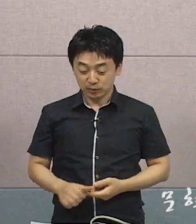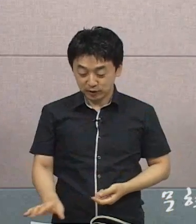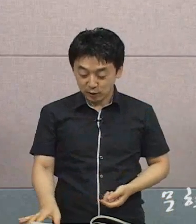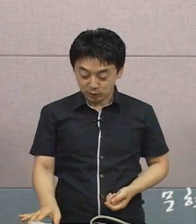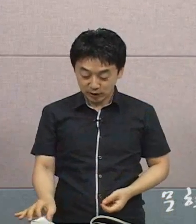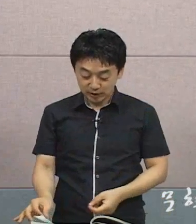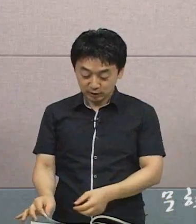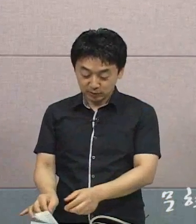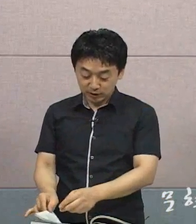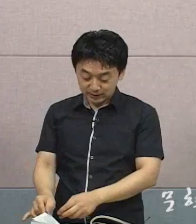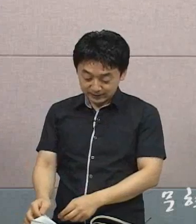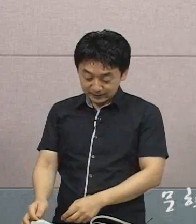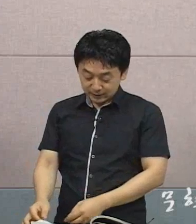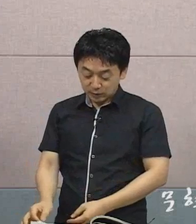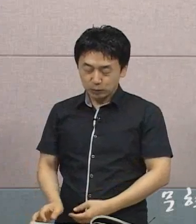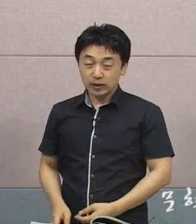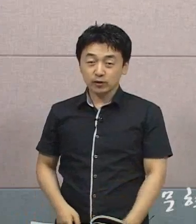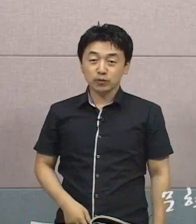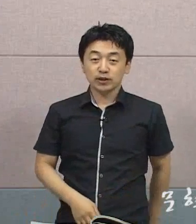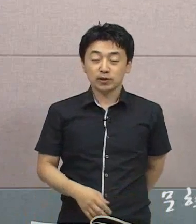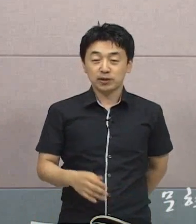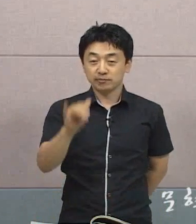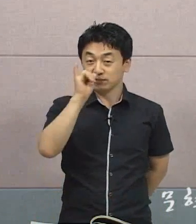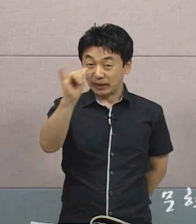새로 외우셔야 할 단어들입니다. 35페이지 두 번째 단어입니다.